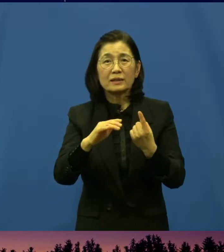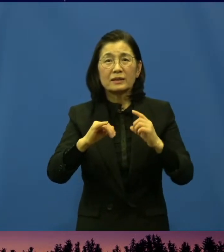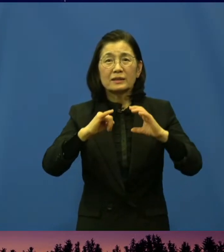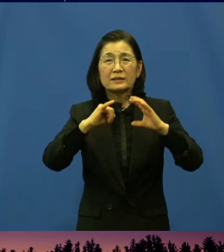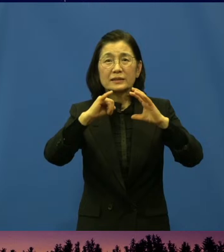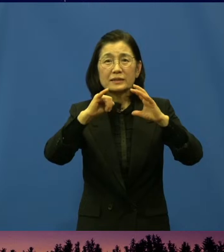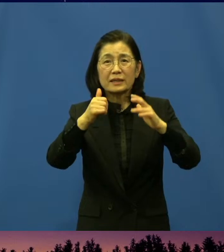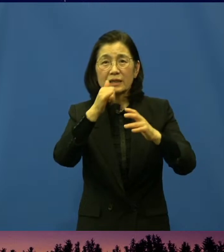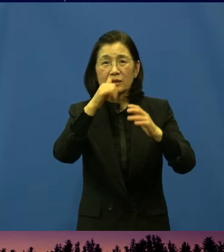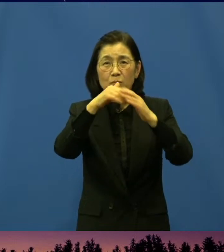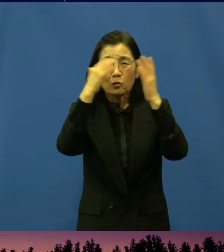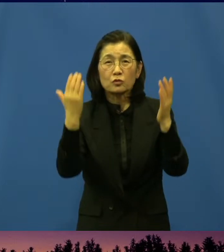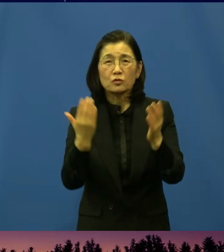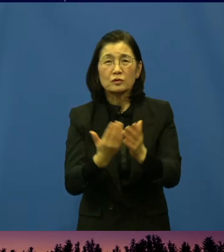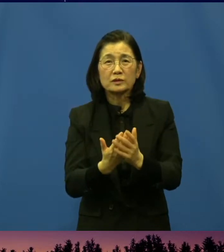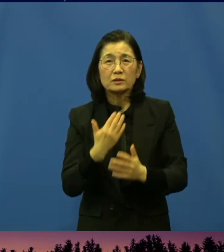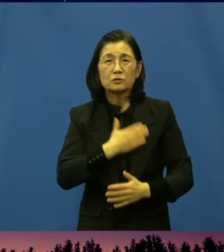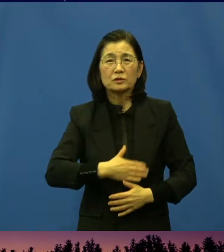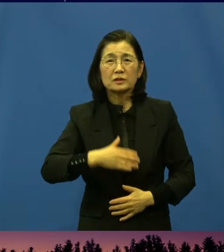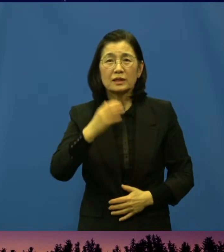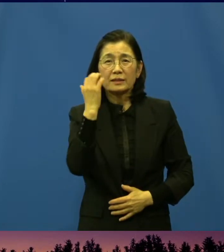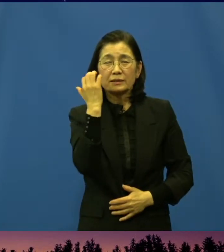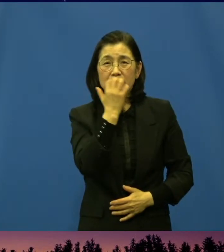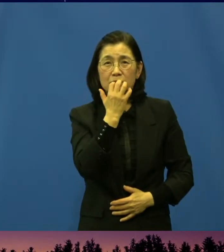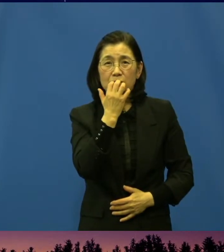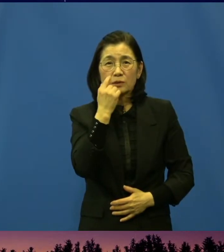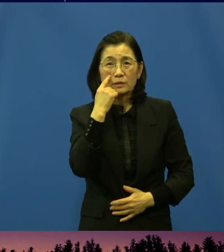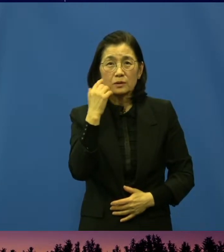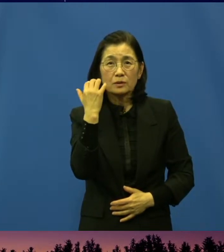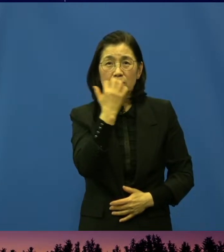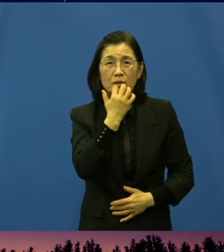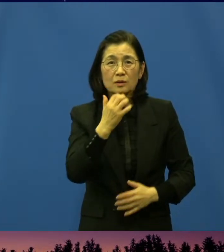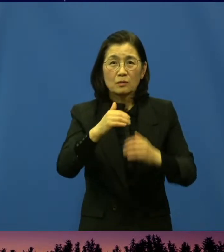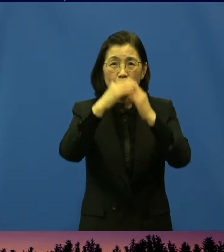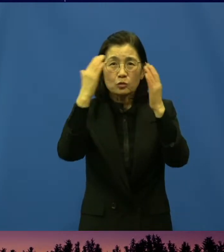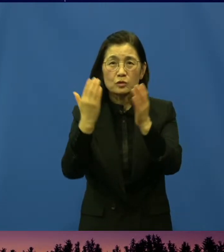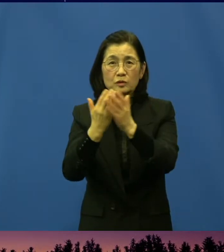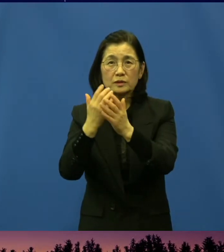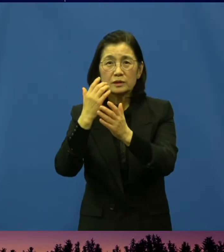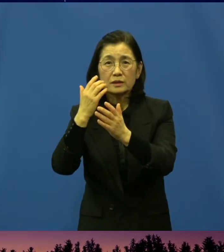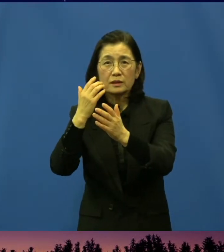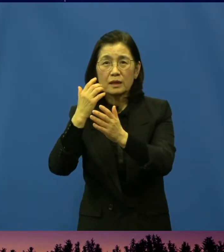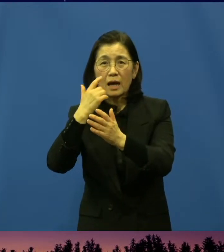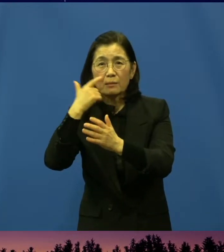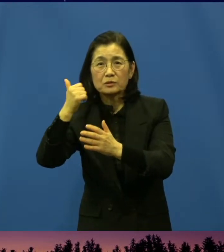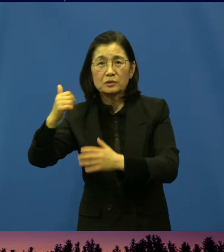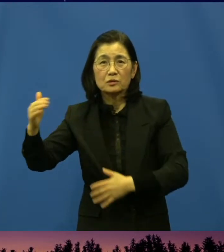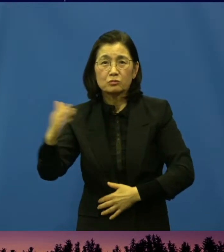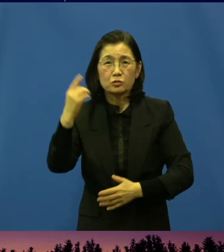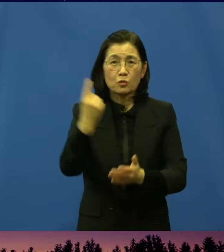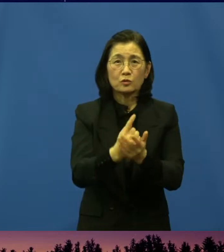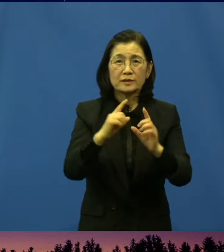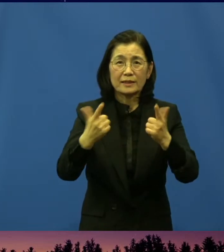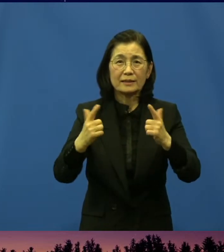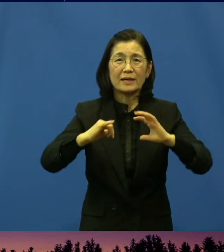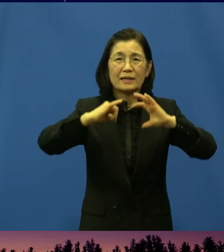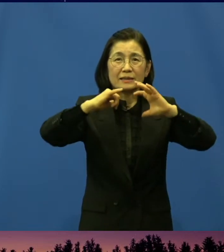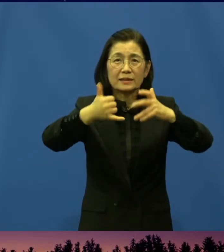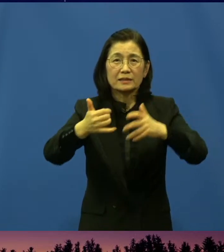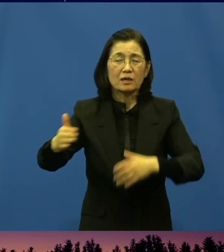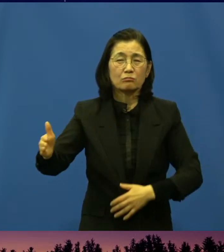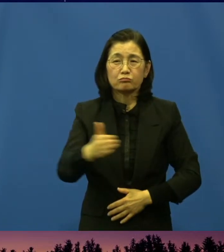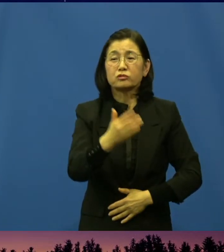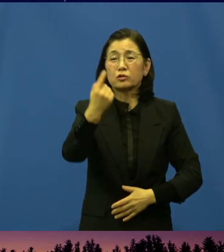정욕과 안목의 정욕과 이생의 자랑이니 다 아버지께로부터 온 것이 아니요 세상으로부터 온 것이라. 이 세상도